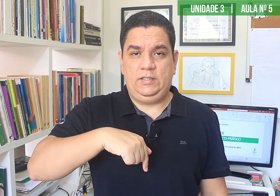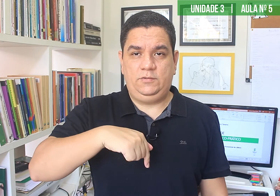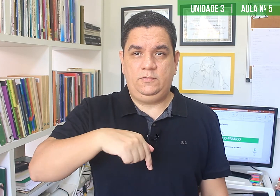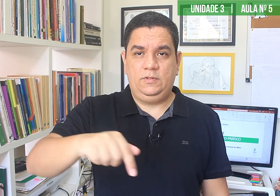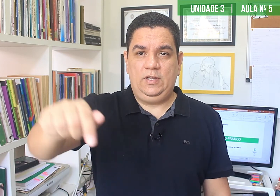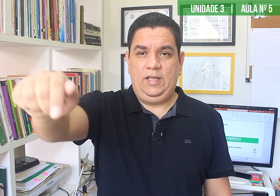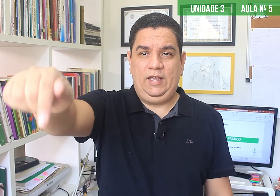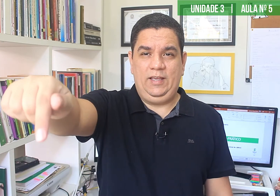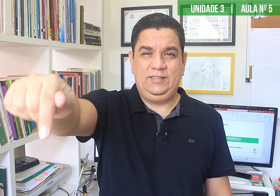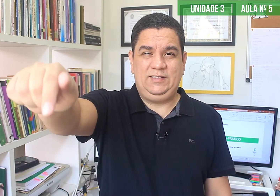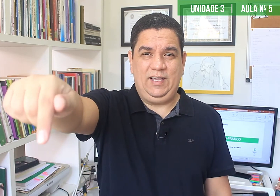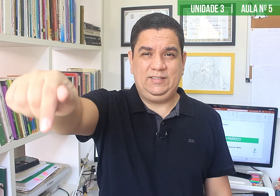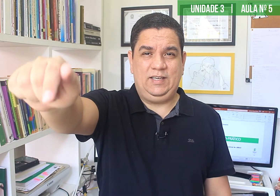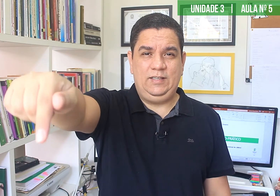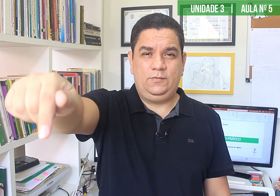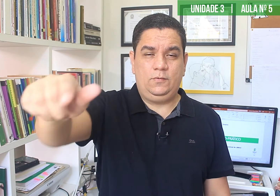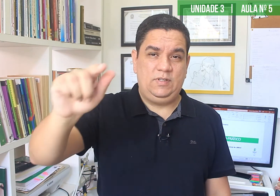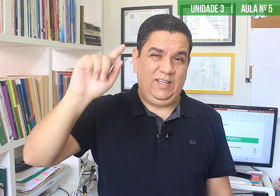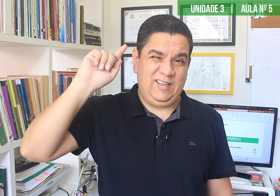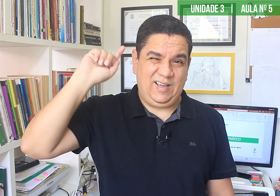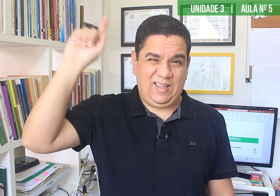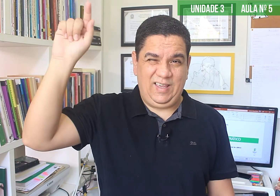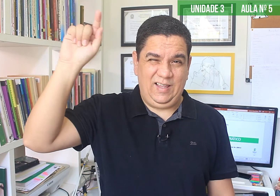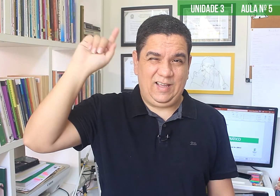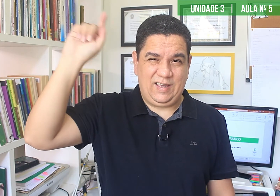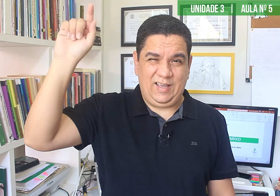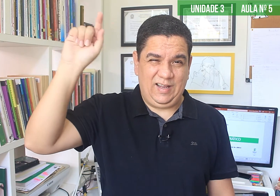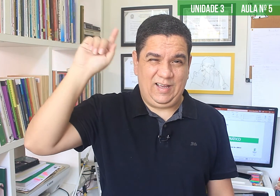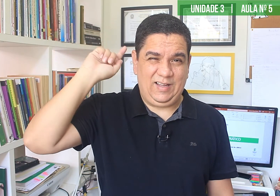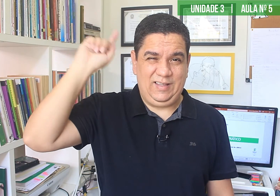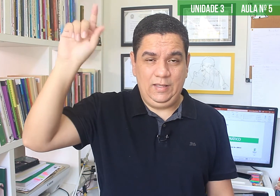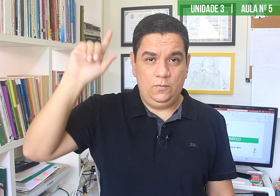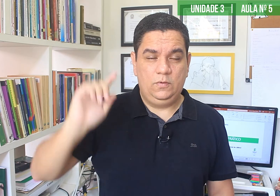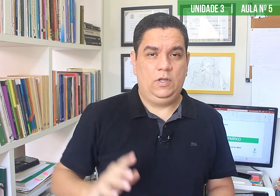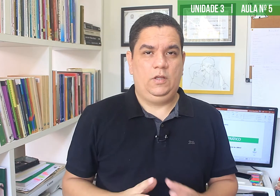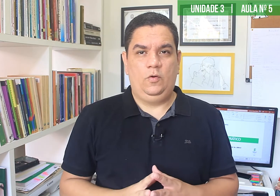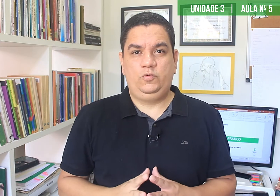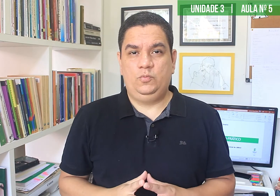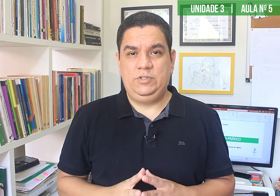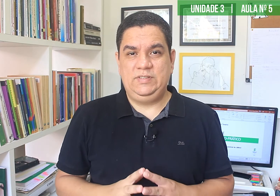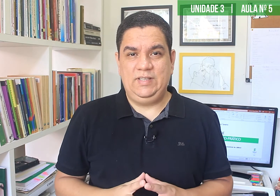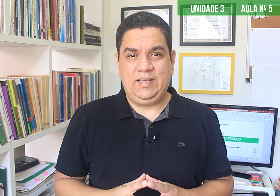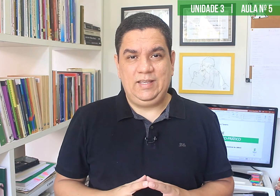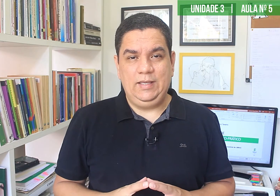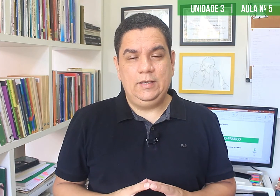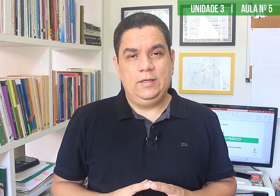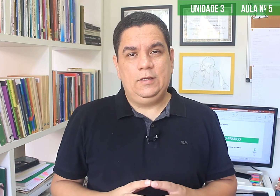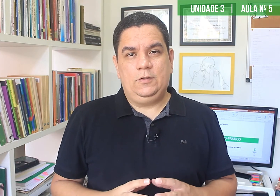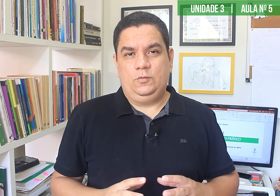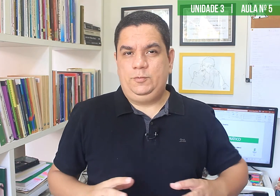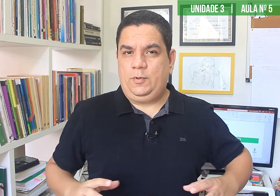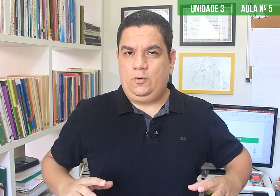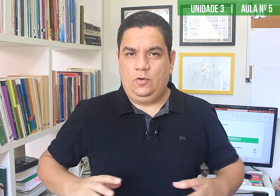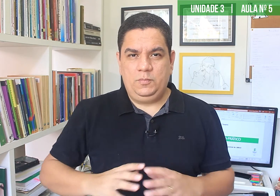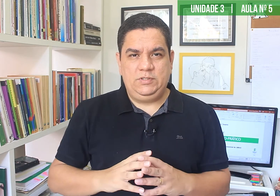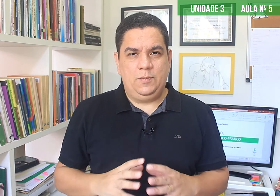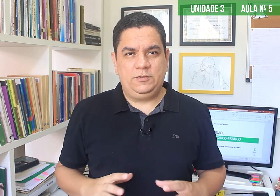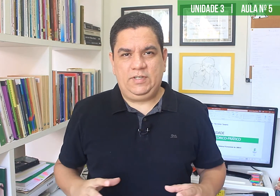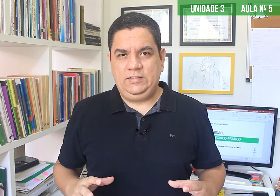isto, esse, essa, isso e aquele, aquela, aquilo. Eu costumo dizer que os pronomes